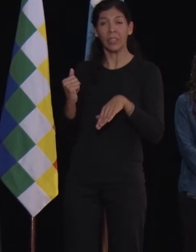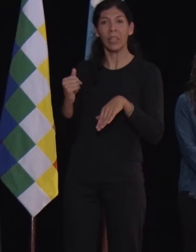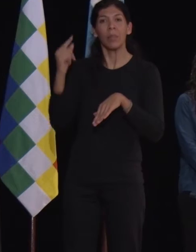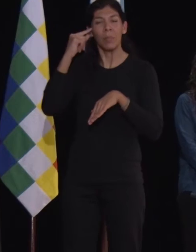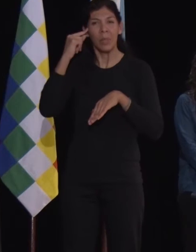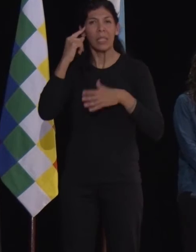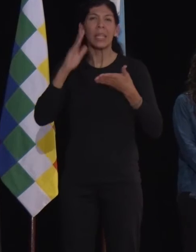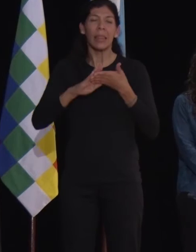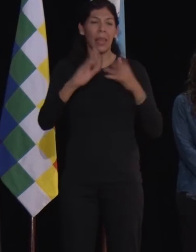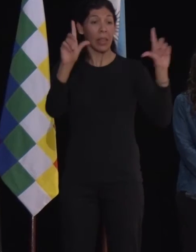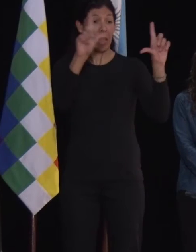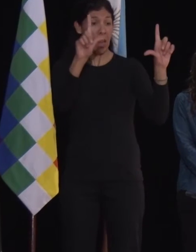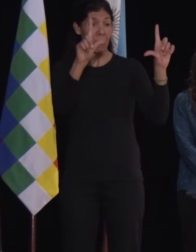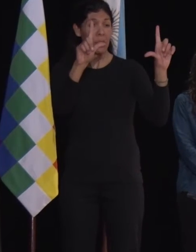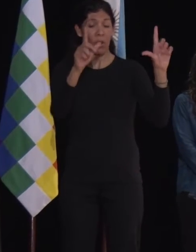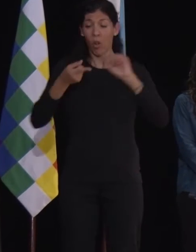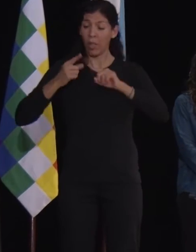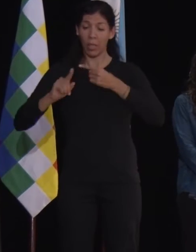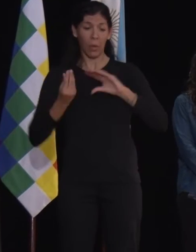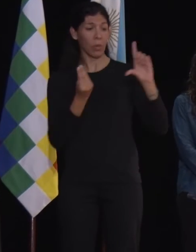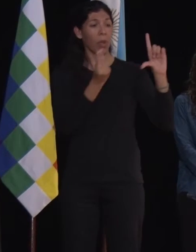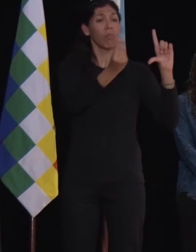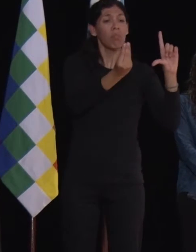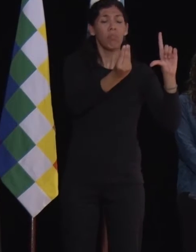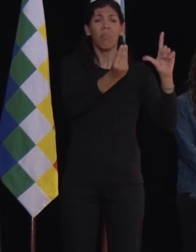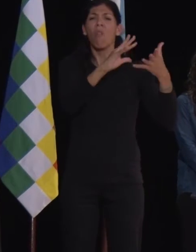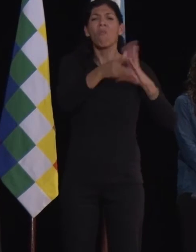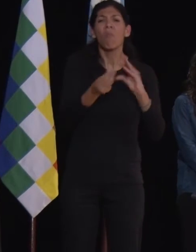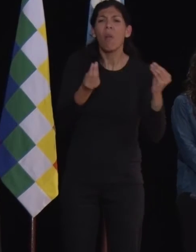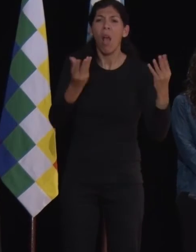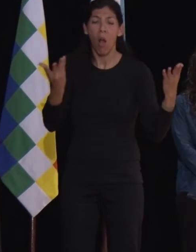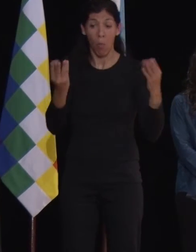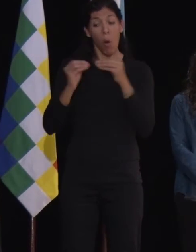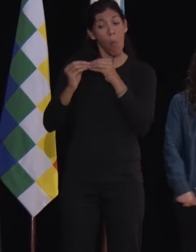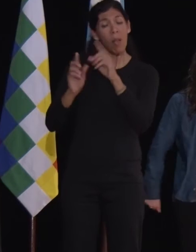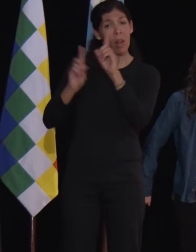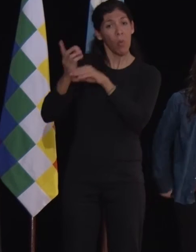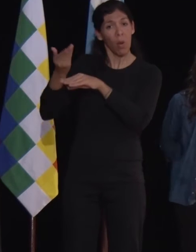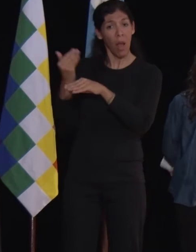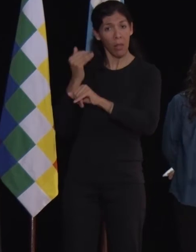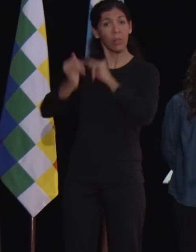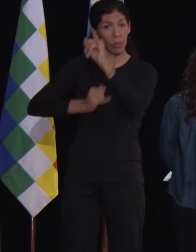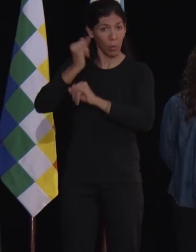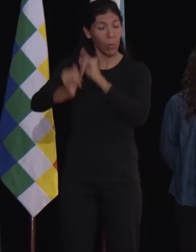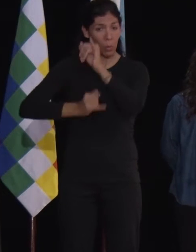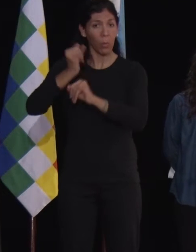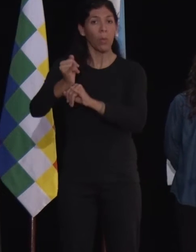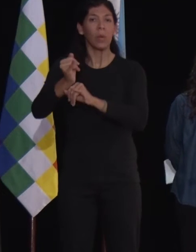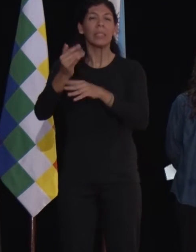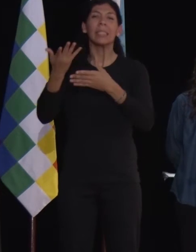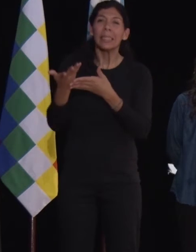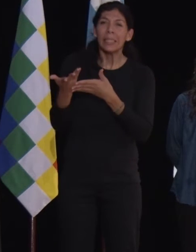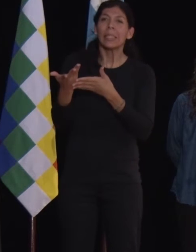medios tienen acerca de los intérpretes es un poco lo que ya han dicho algunas de nuestras compañeras que en los lugares en el mejor de los